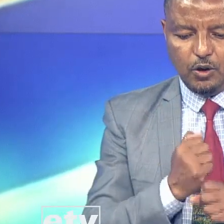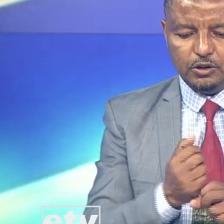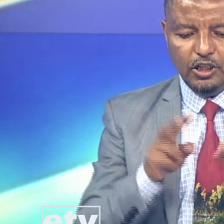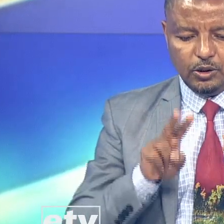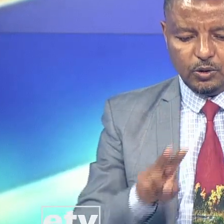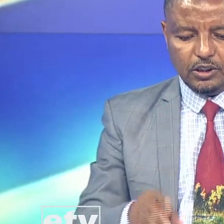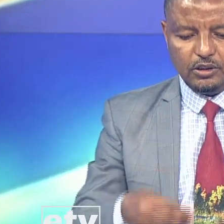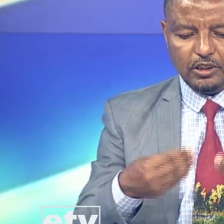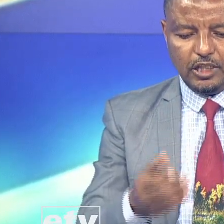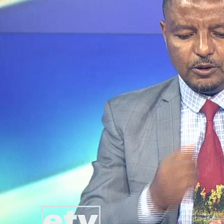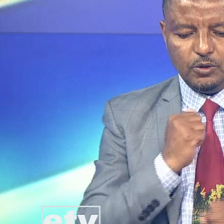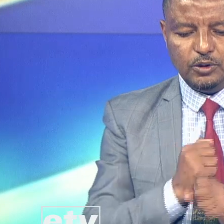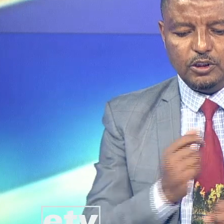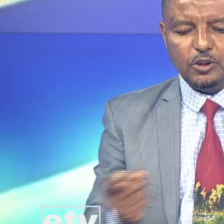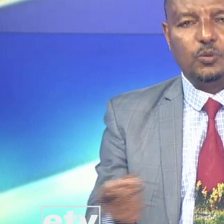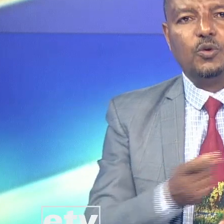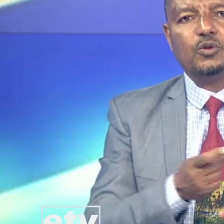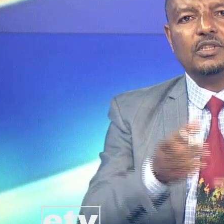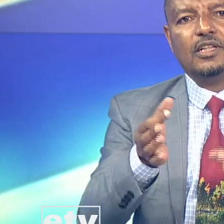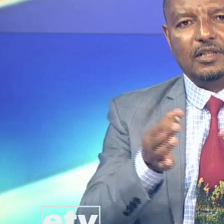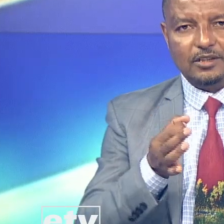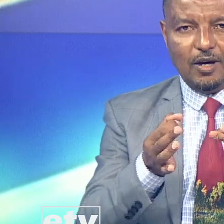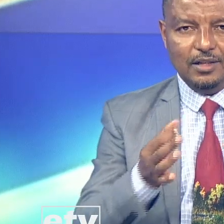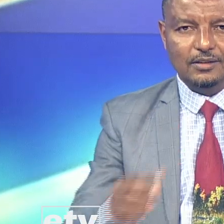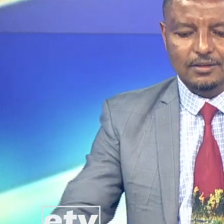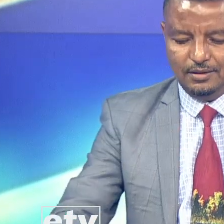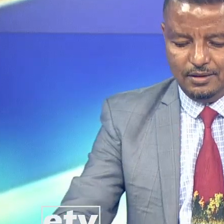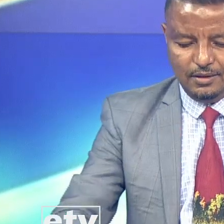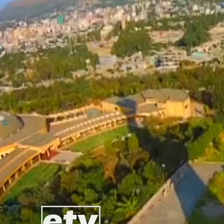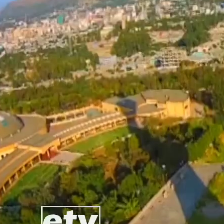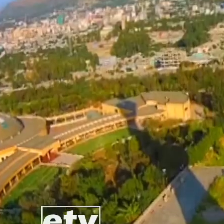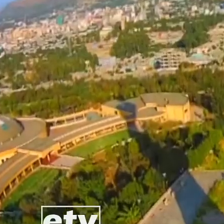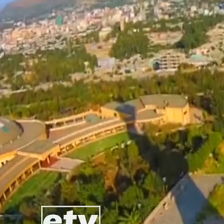የማረጋገጥ ስራዎች ትኩረት ተሰጥቷቸው እየተሰሩ መሆኑን ገልጸዋል።